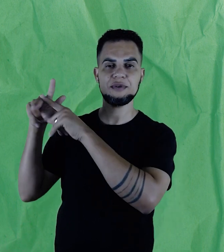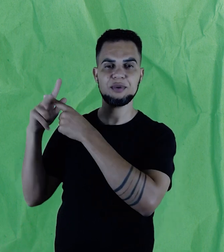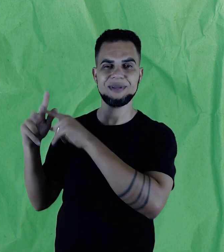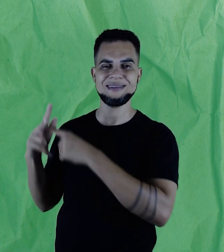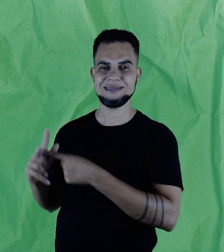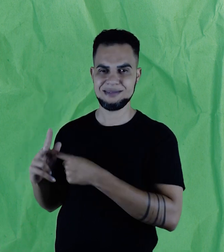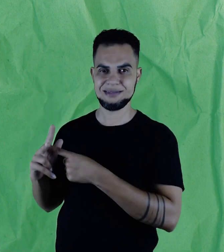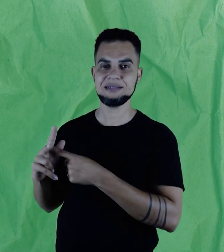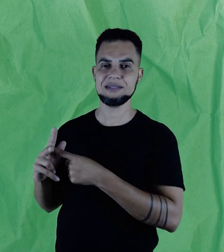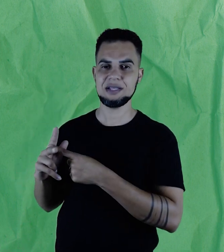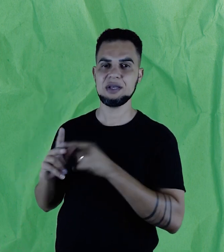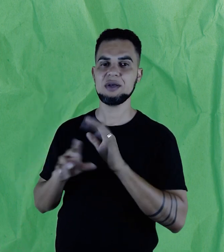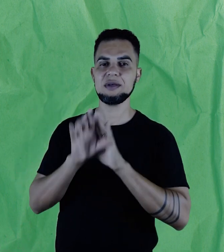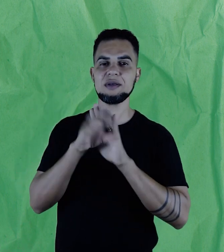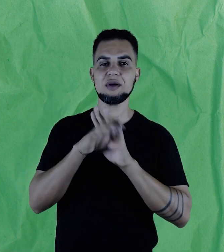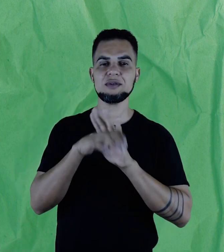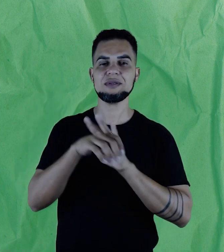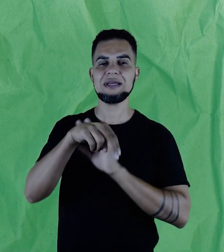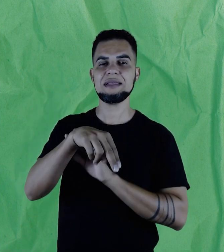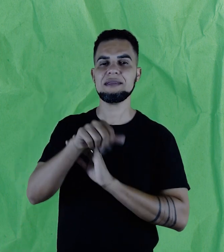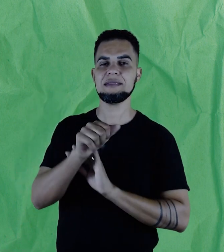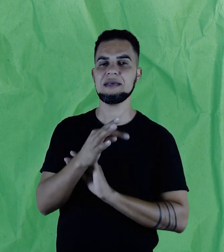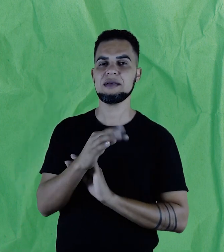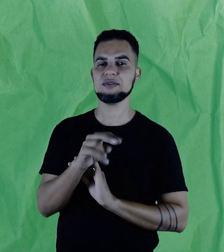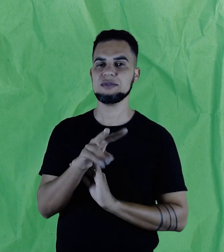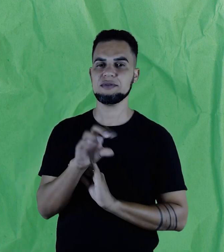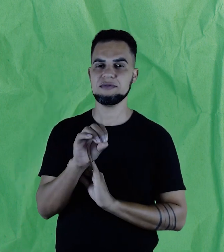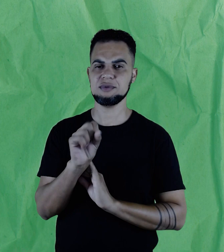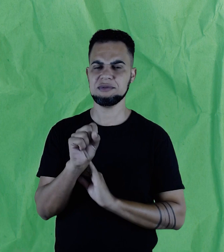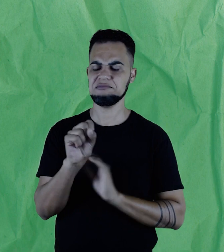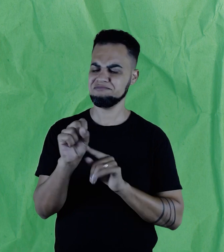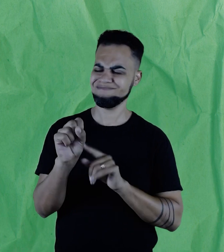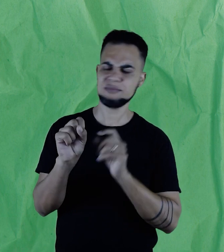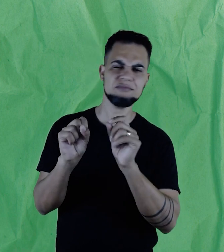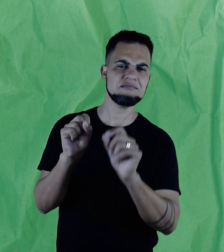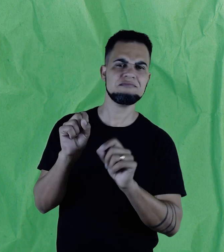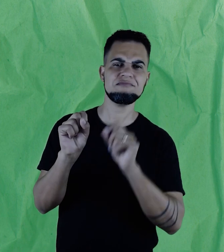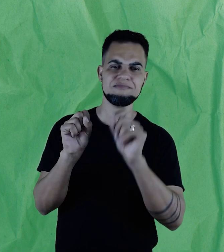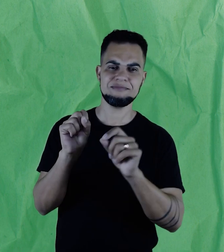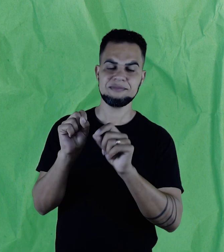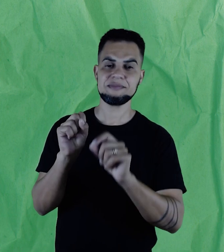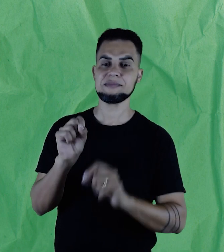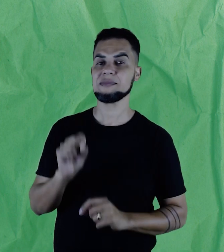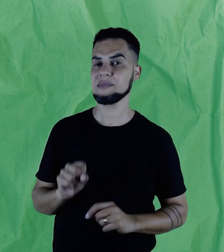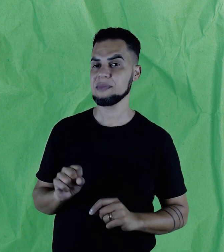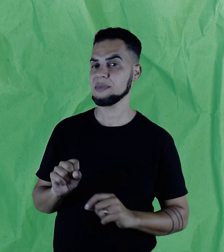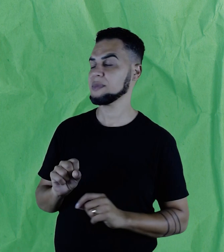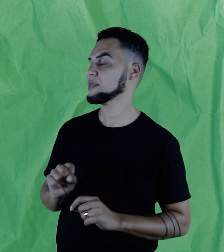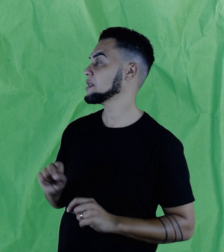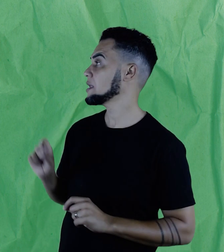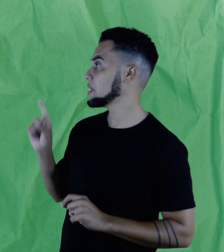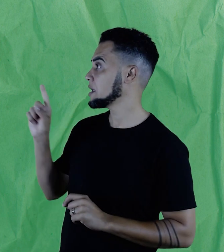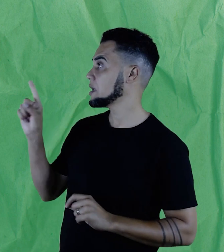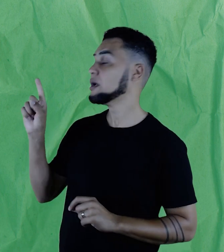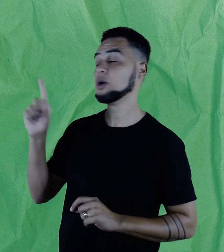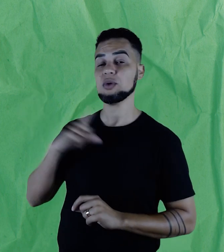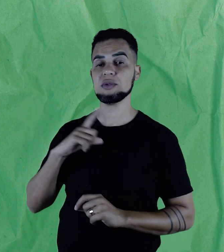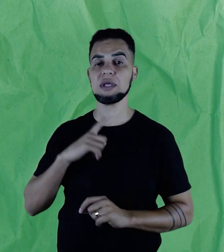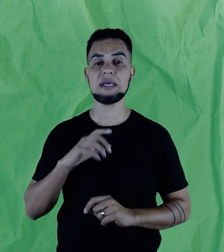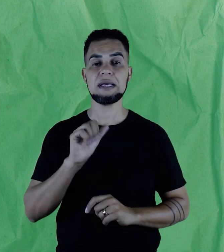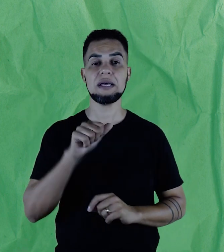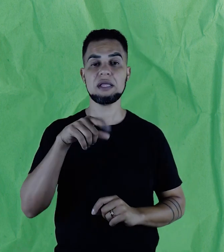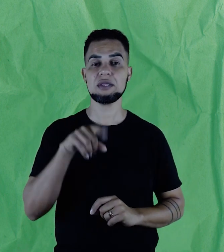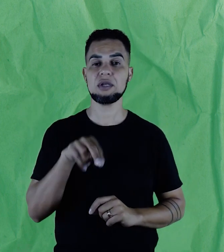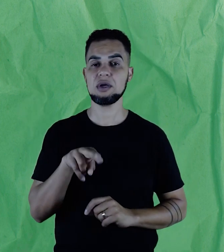configurar, aliás, códigos nativos. Códigos nativos aqui, por exemplo, em Android Build Gradle, eu tenho aqui